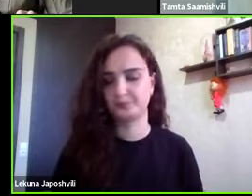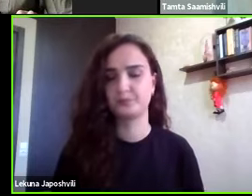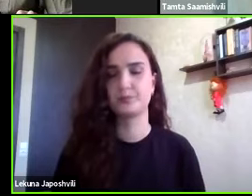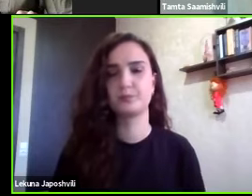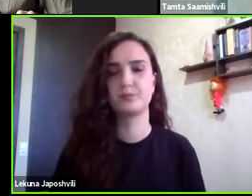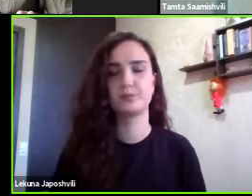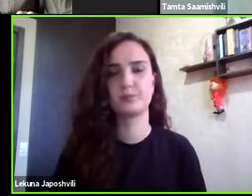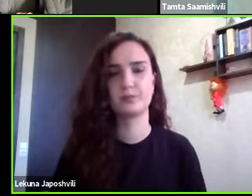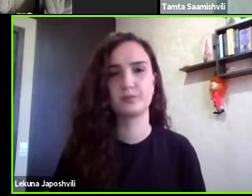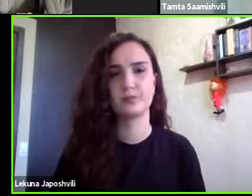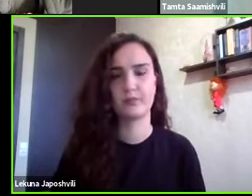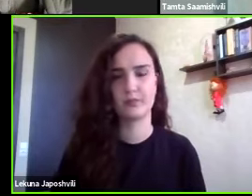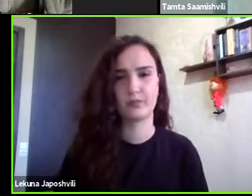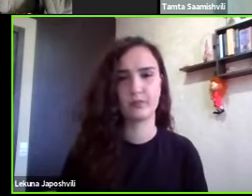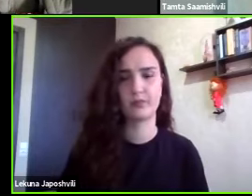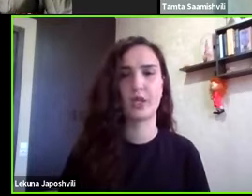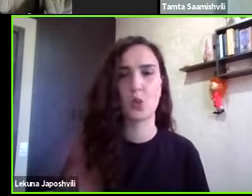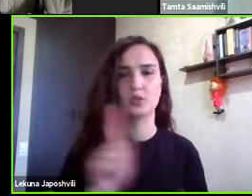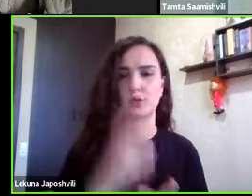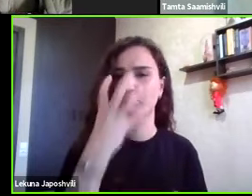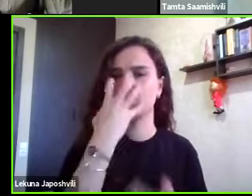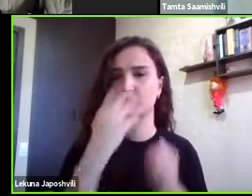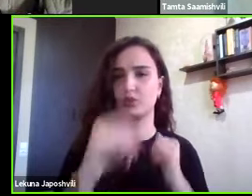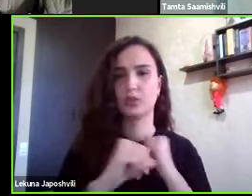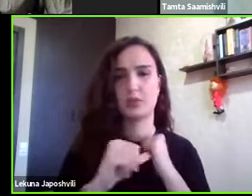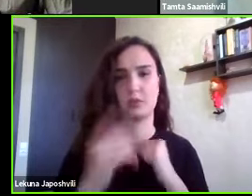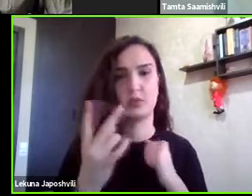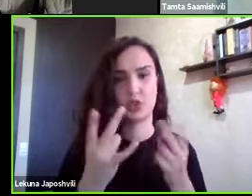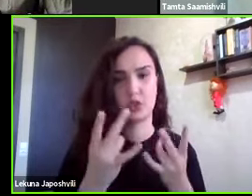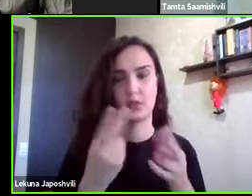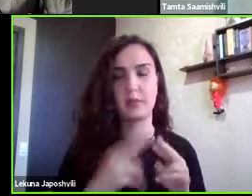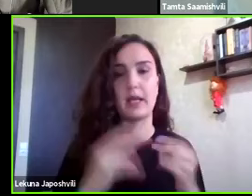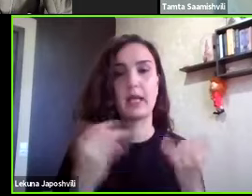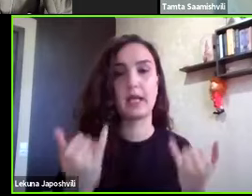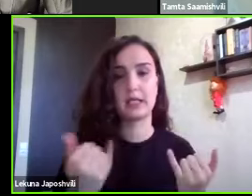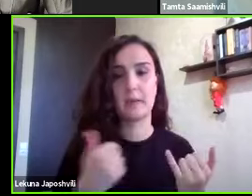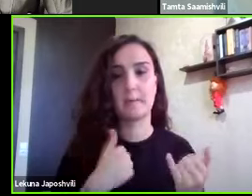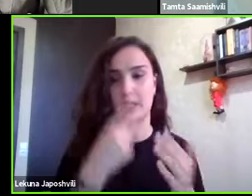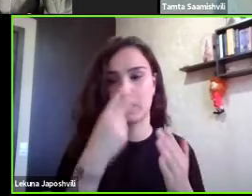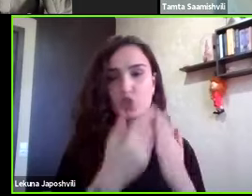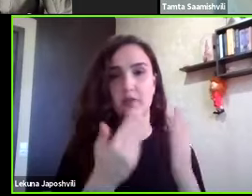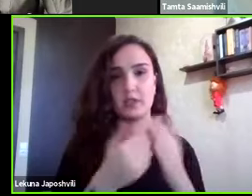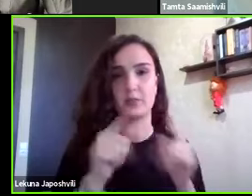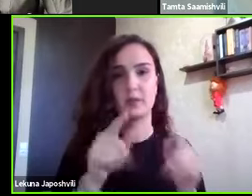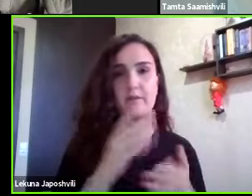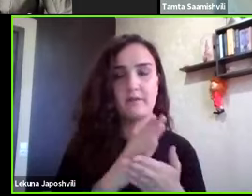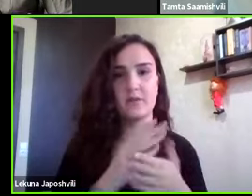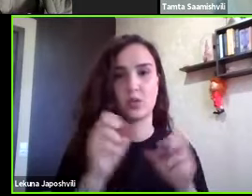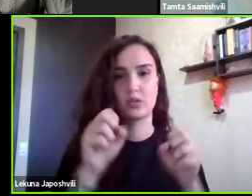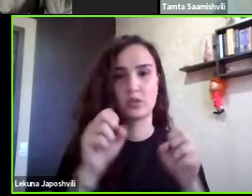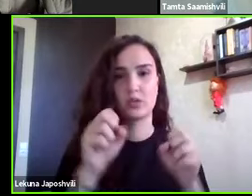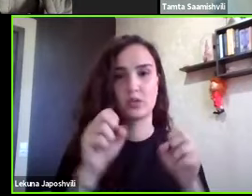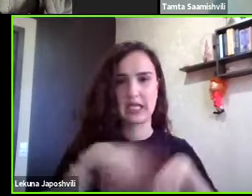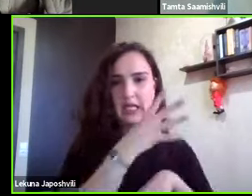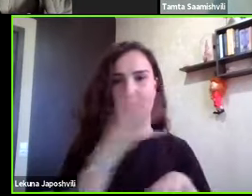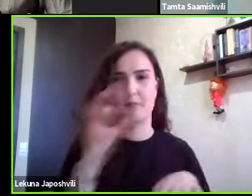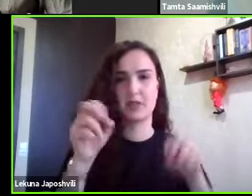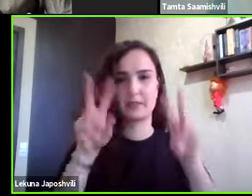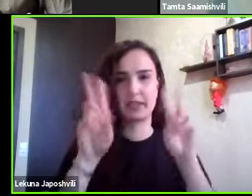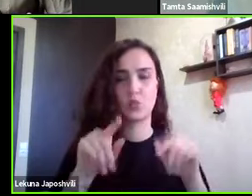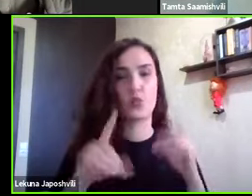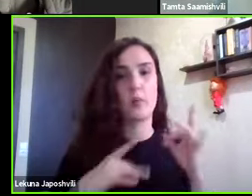მიდის და აუცილებლად აპარატული დახმარება ჭირდება. ეხა მე გაჩვენებ აგერ მაქვს სქემა, რომ არ